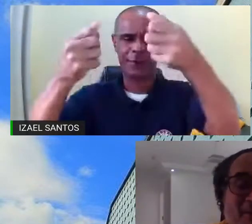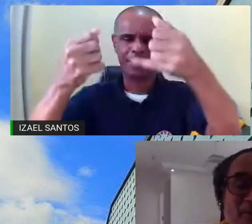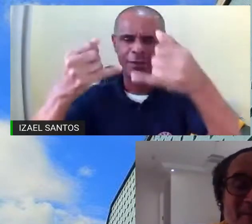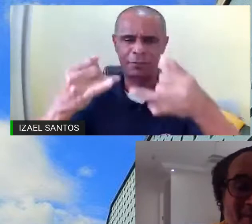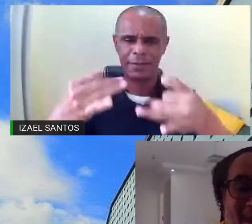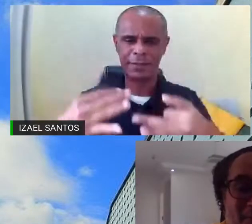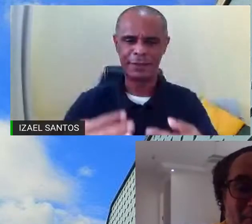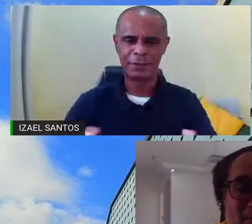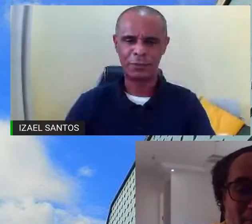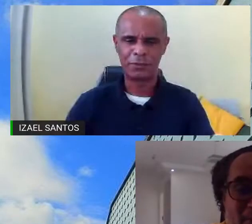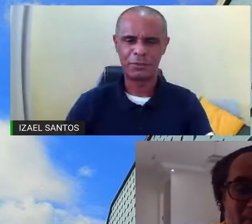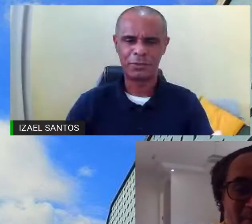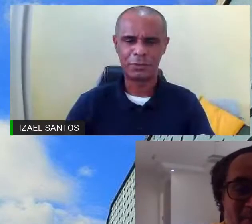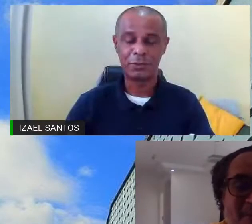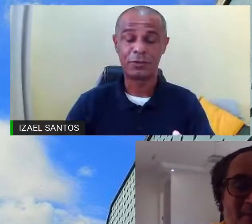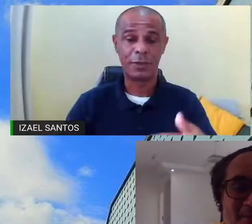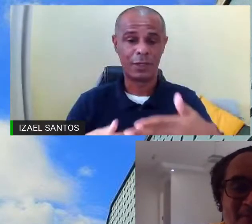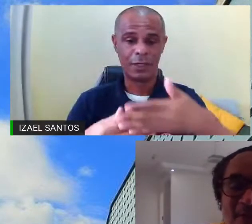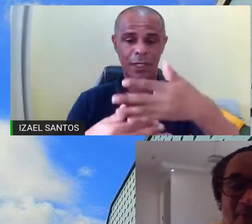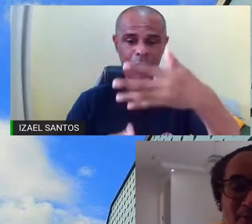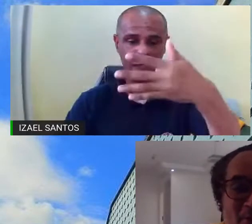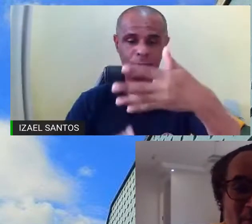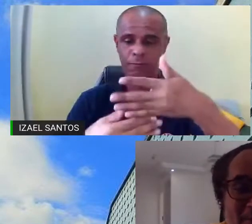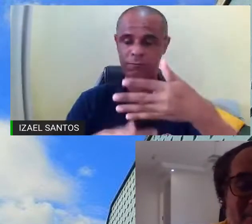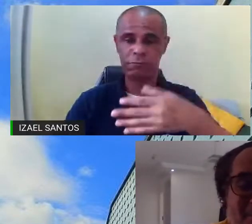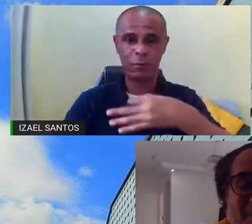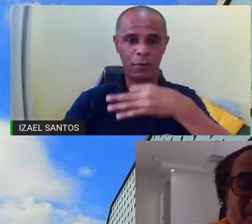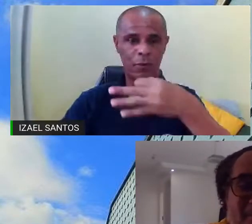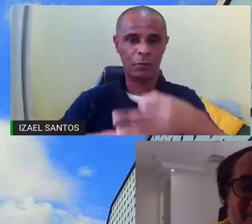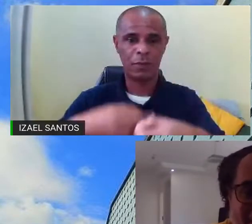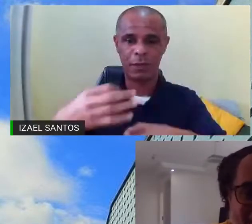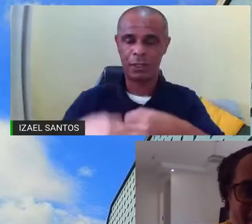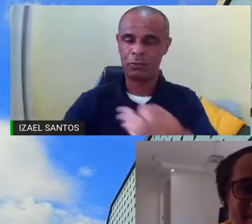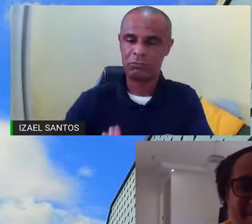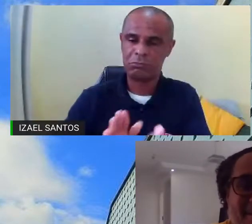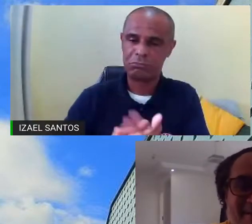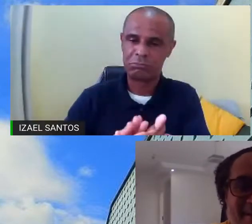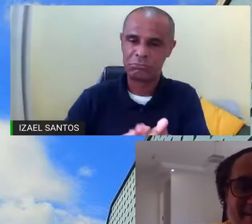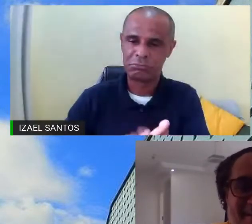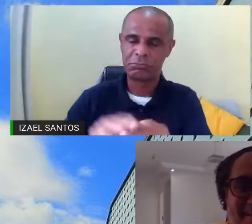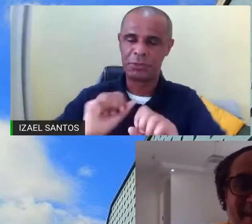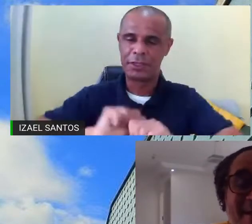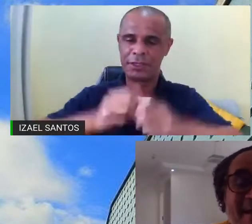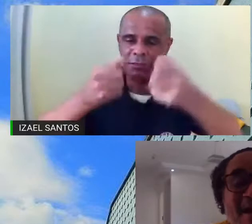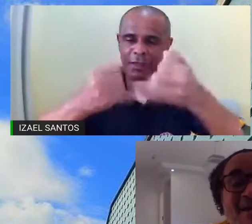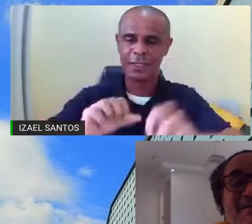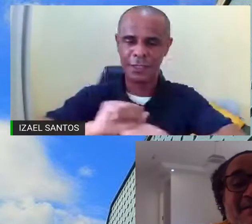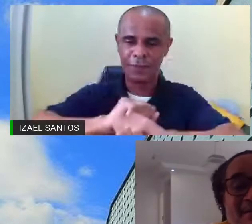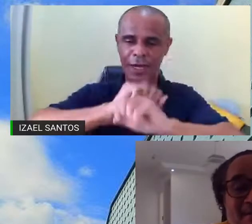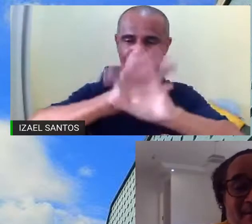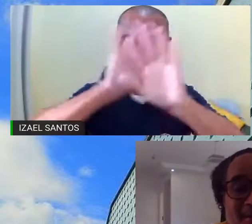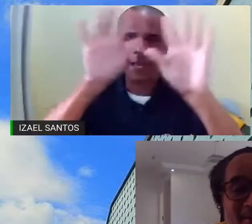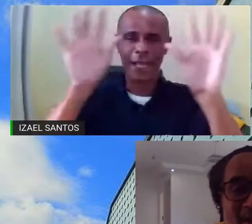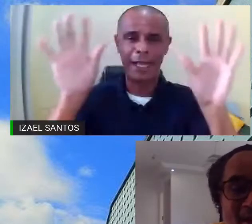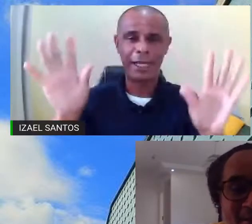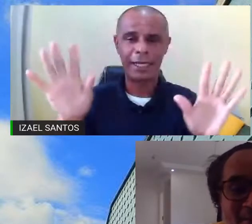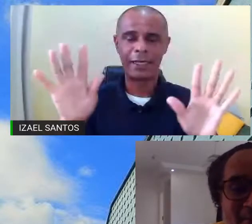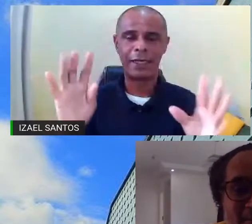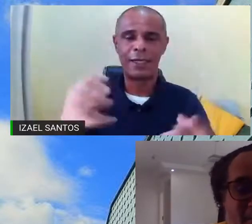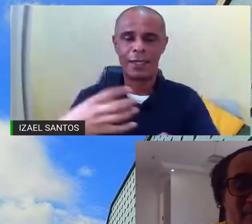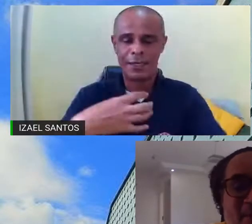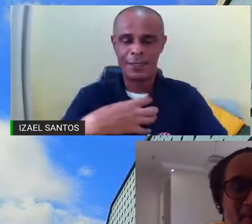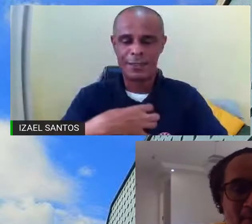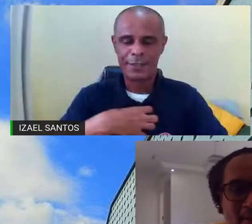Aqui os comentários no YouTube são elogiosos pela lucidez, a clareza, a